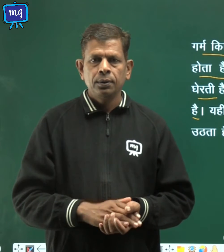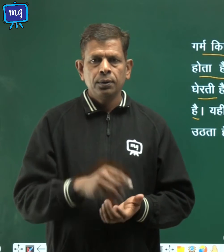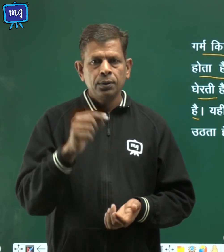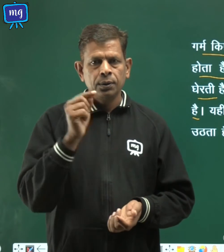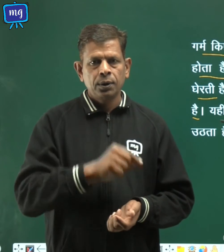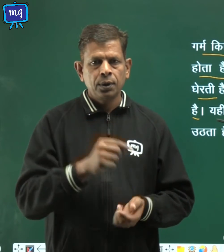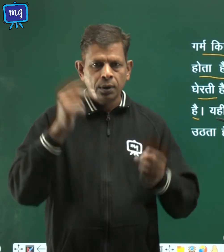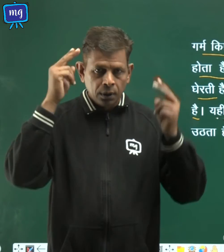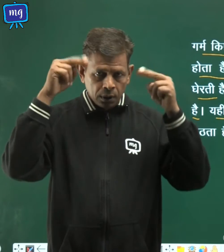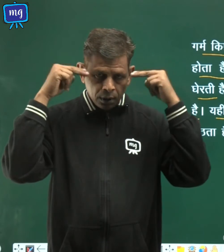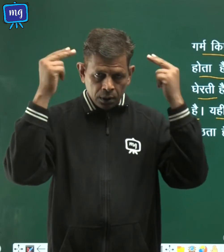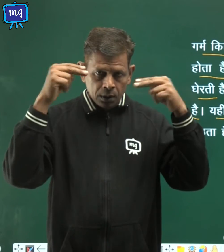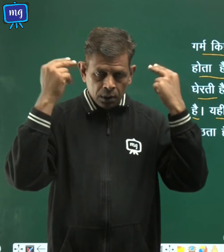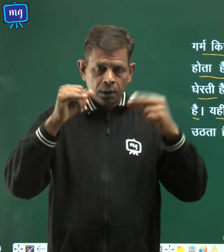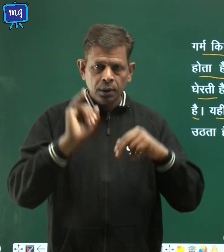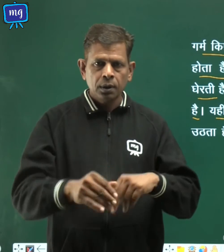यही कारण है